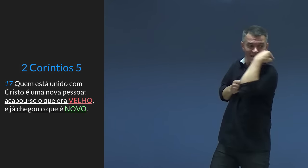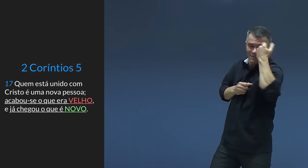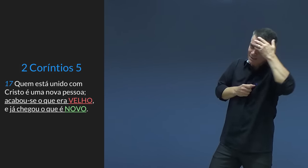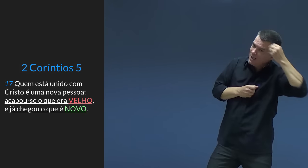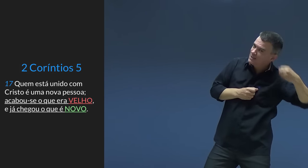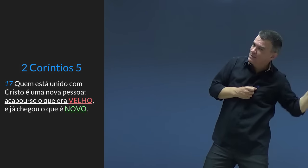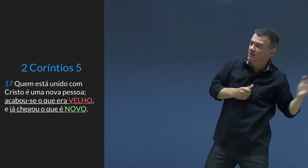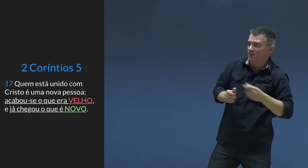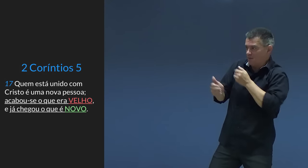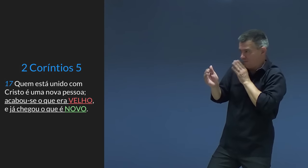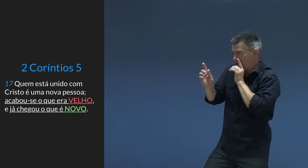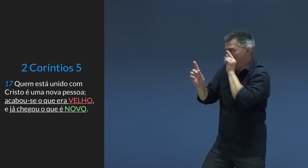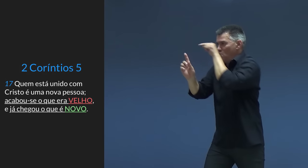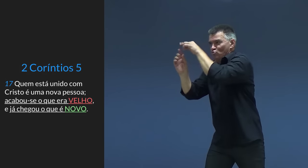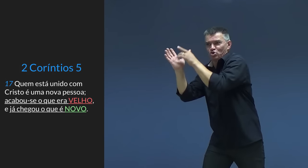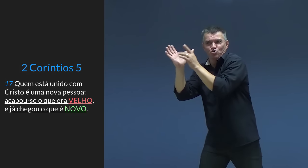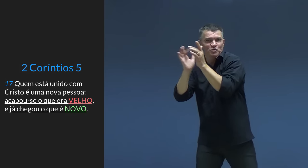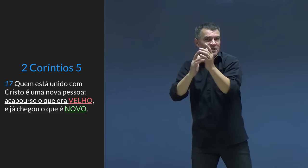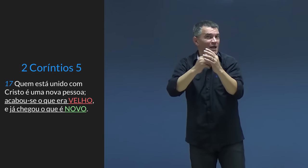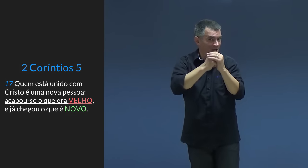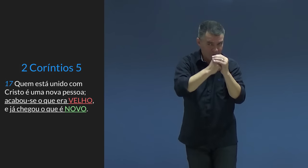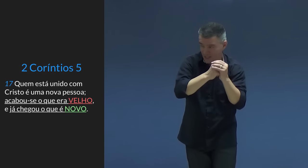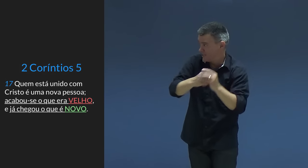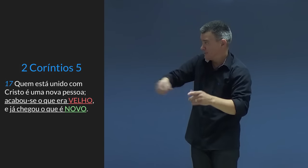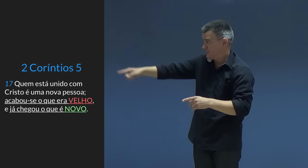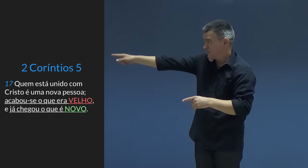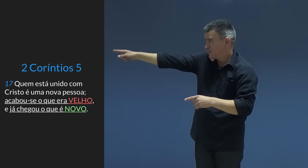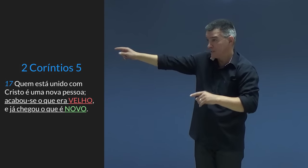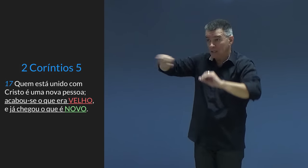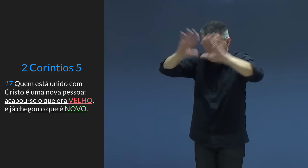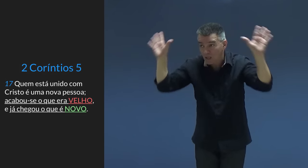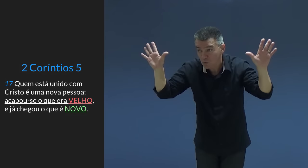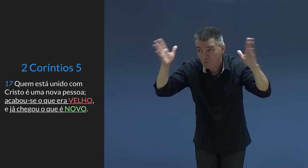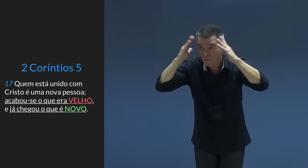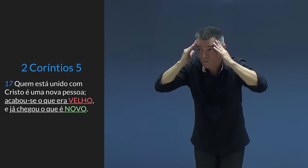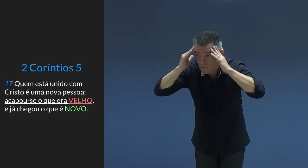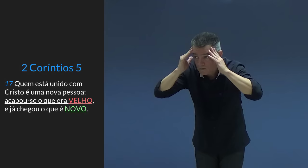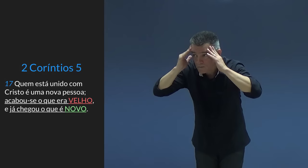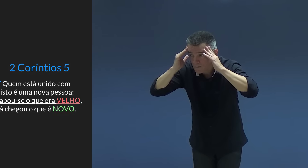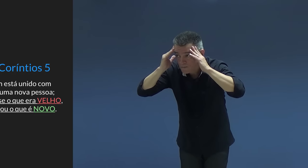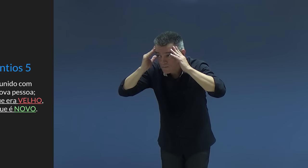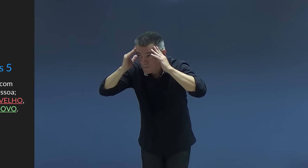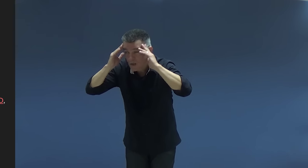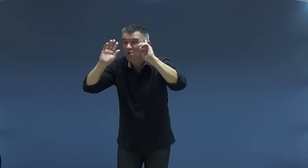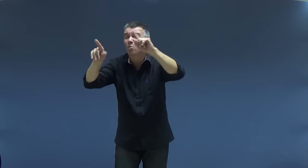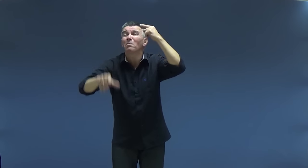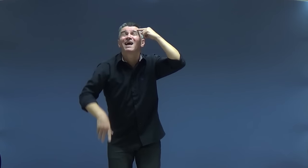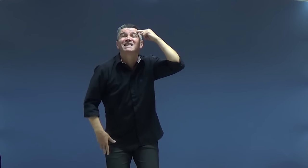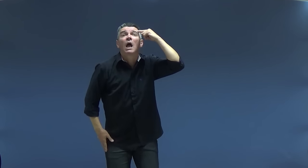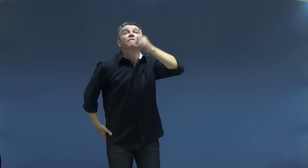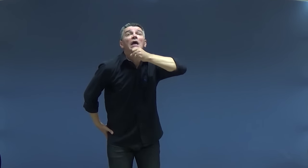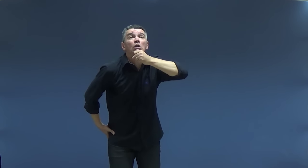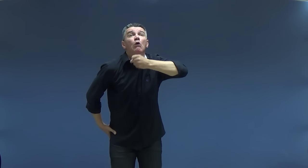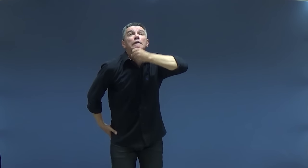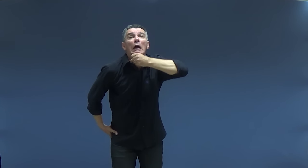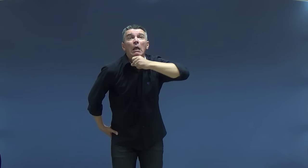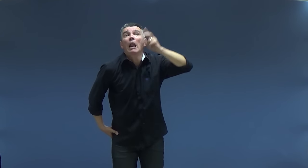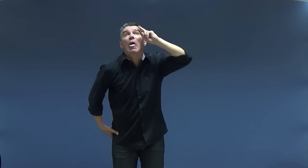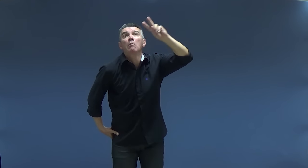Lembra? A gente tem que esquecer do que está para trás e correr para o alvo. Entenderam? Então não fique pensando nas